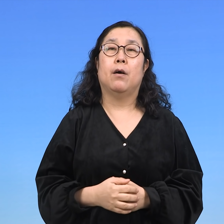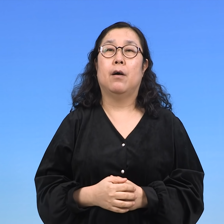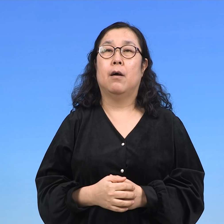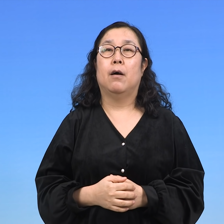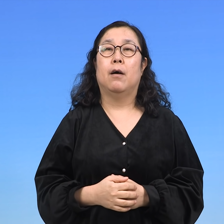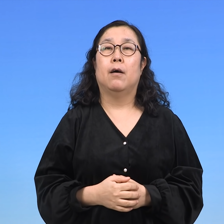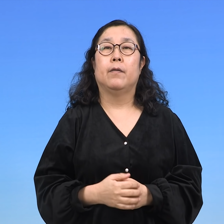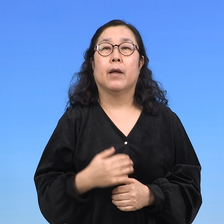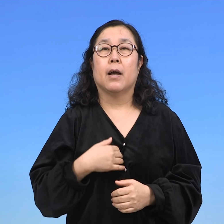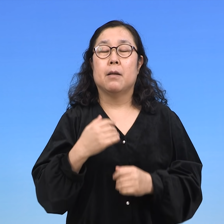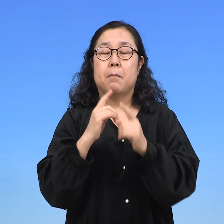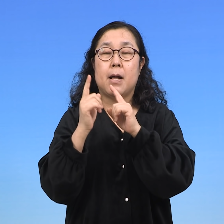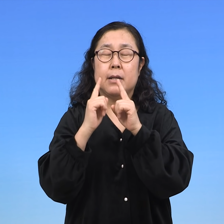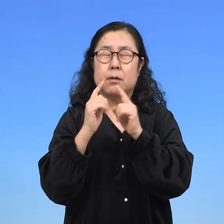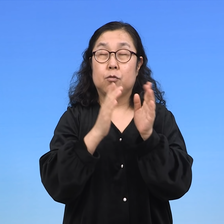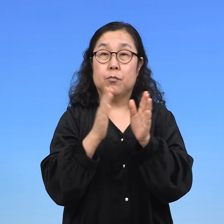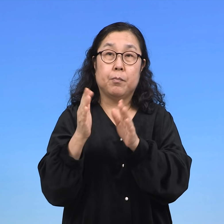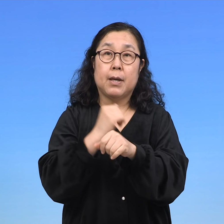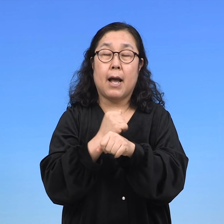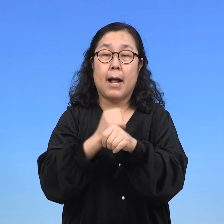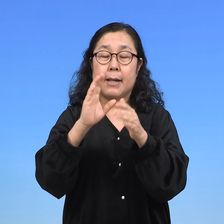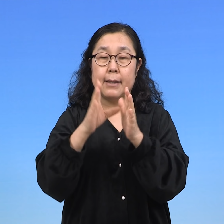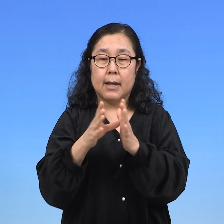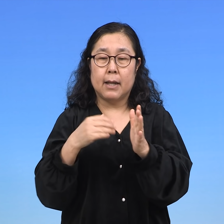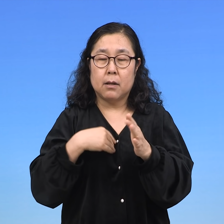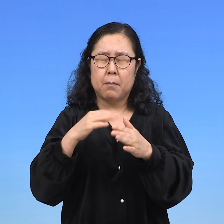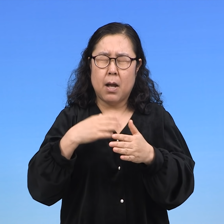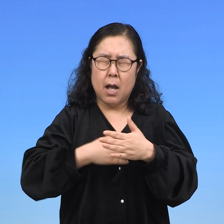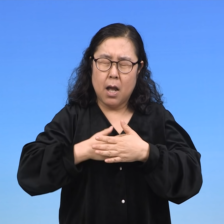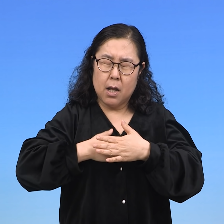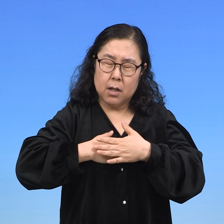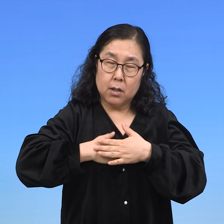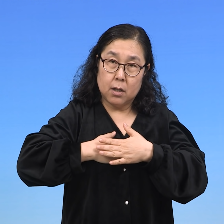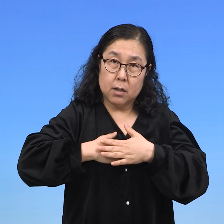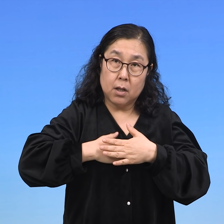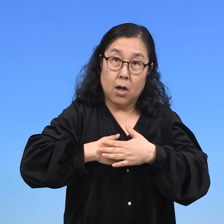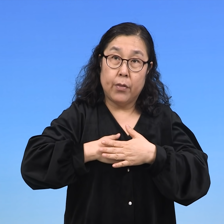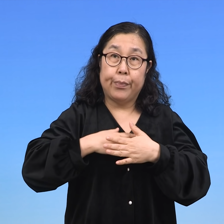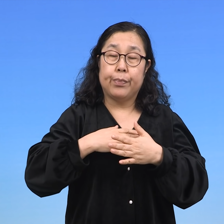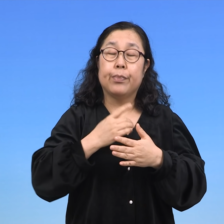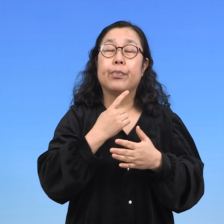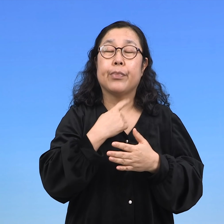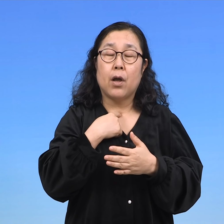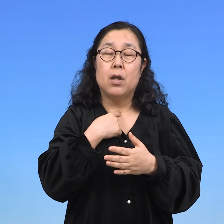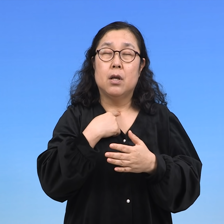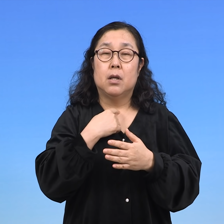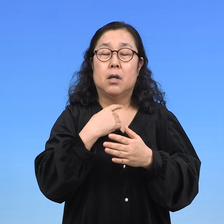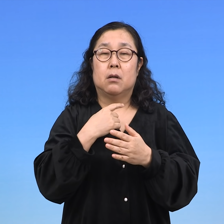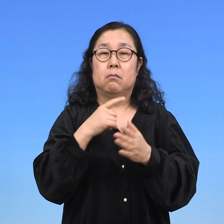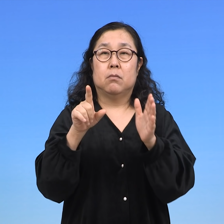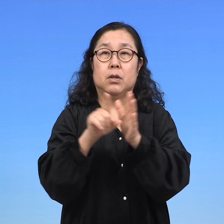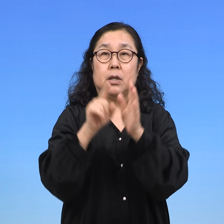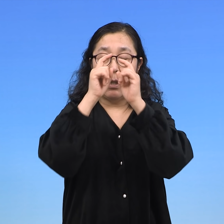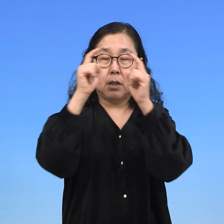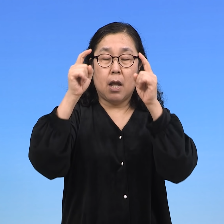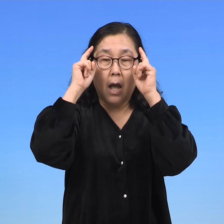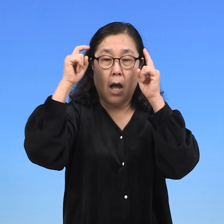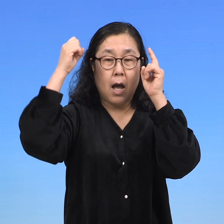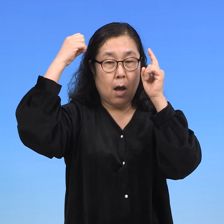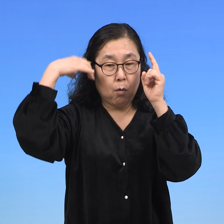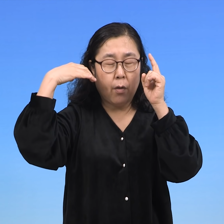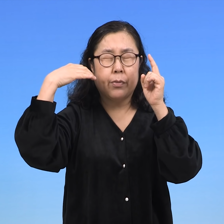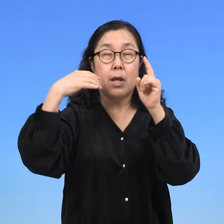저는 이 말씀을 준비하면서 정말 제가 부들부들 떨리던 신학교 1학년 시절이 떠올려지는 겁니다. 그때는